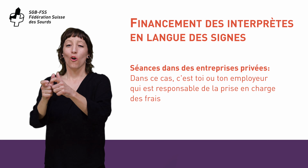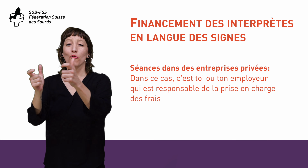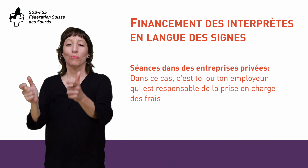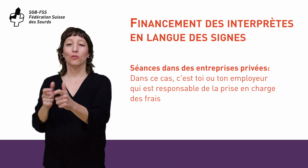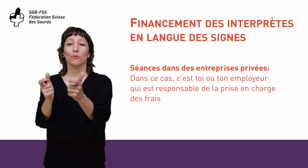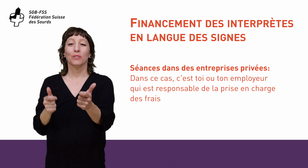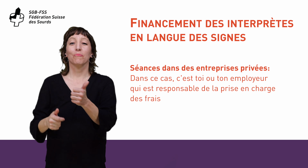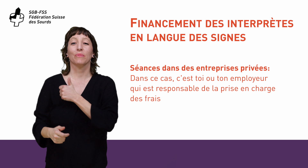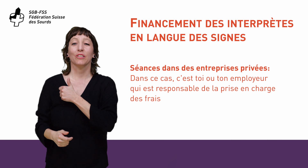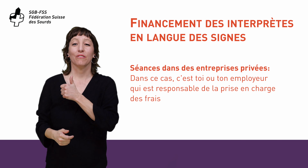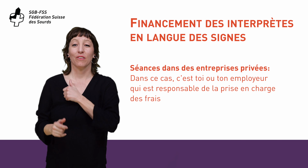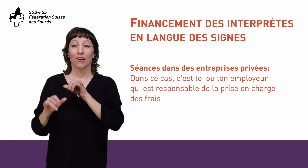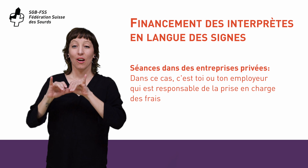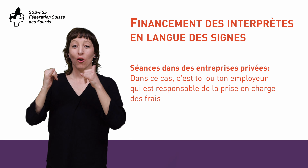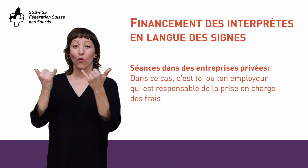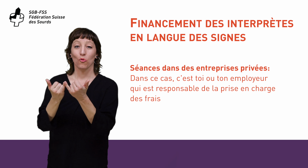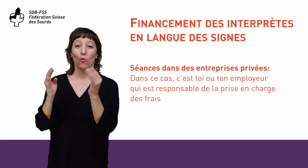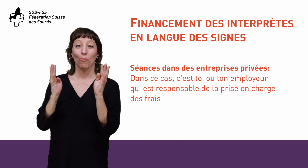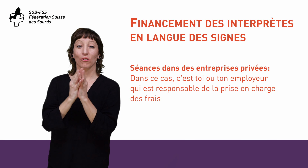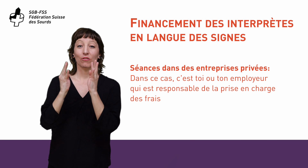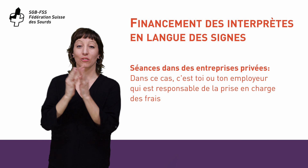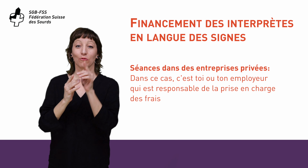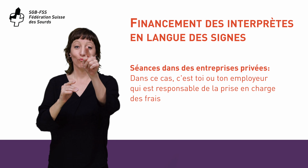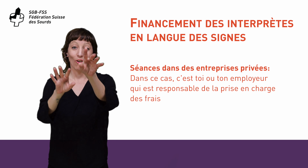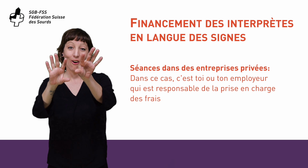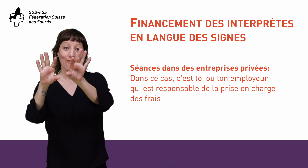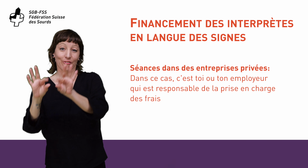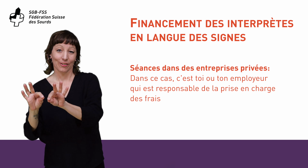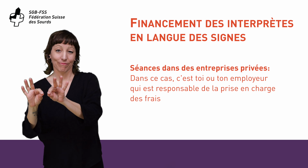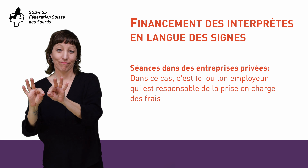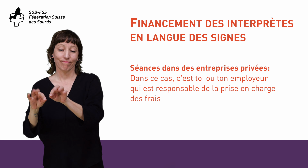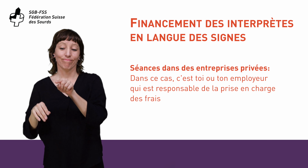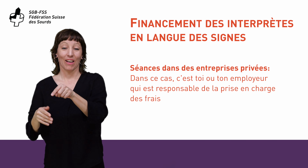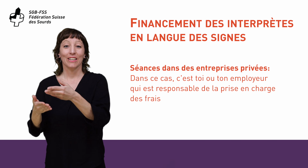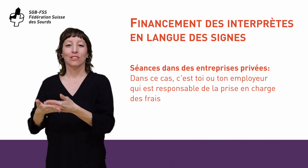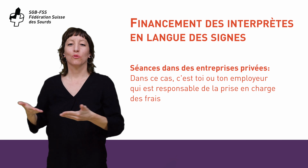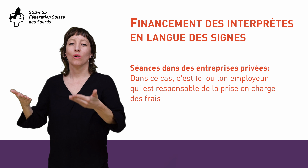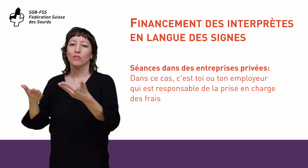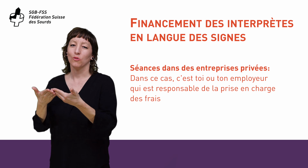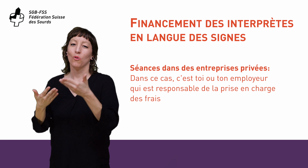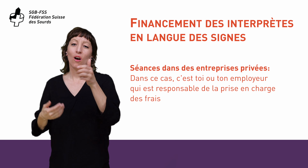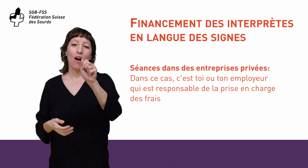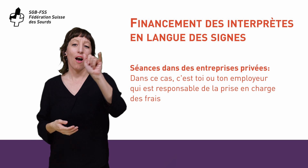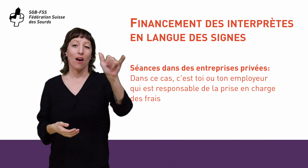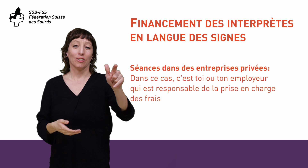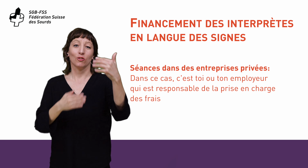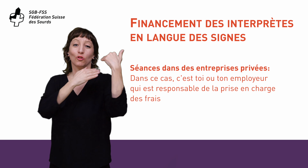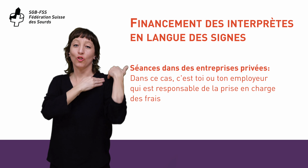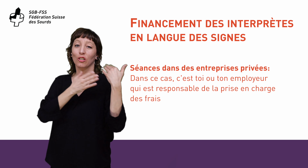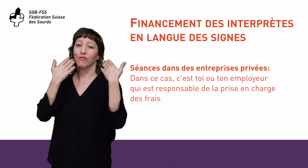Réunions et manifestations auprès d'entreprises privées auxquelles tu es invité. Dans ce cas, il n'y a pas de droit à